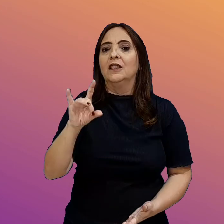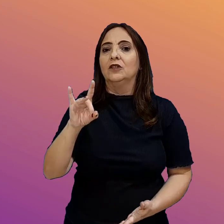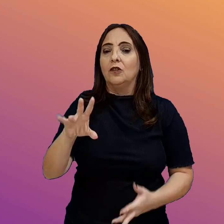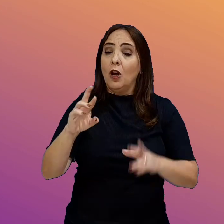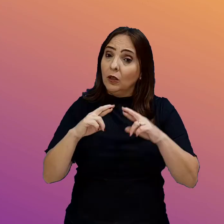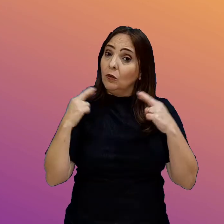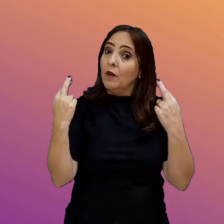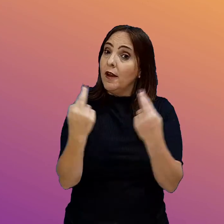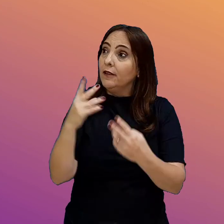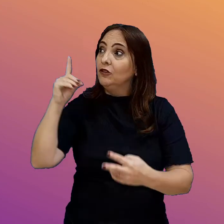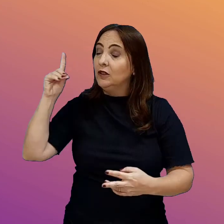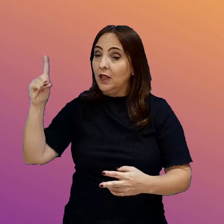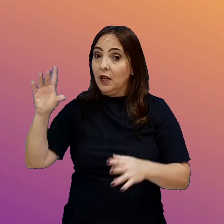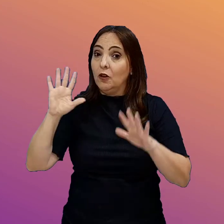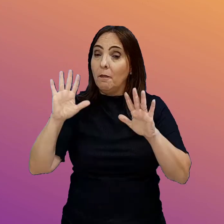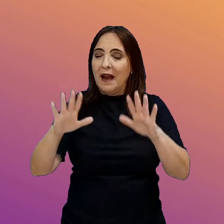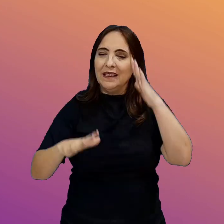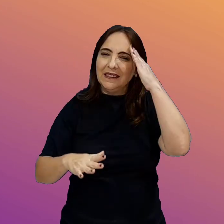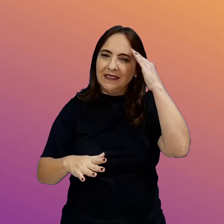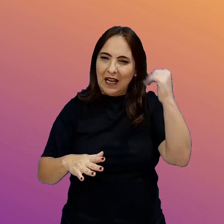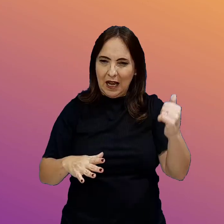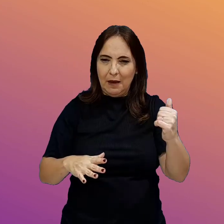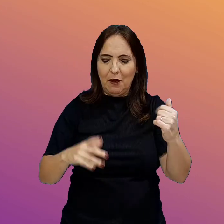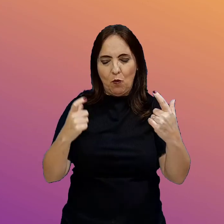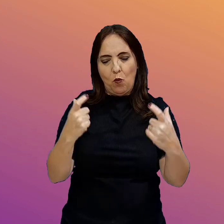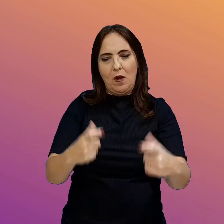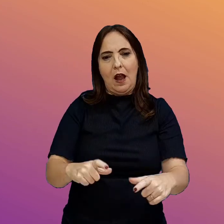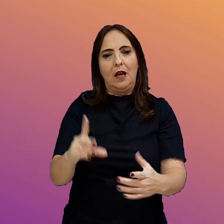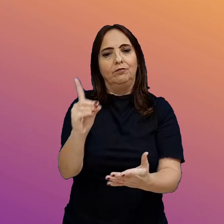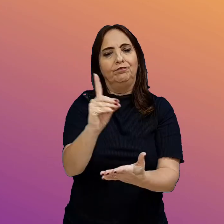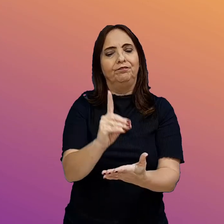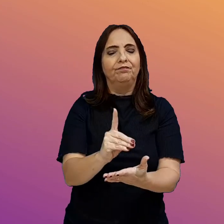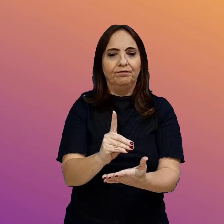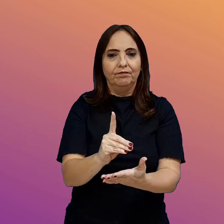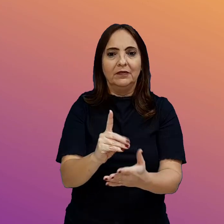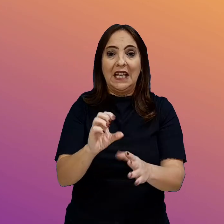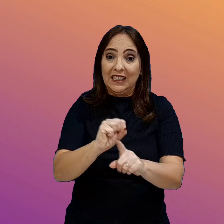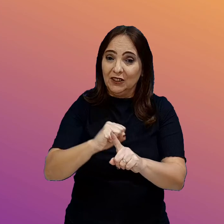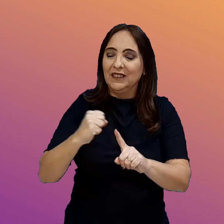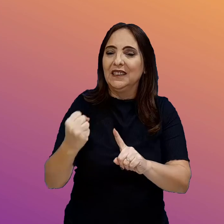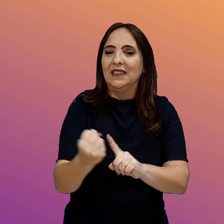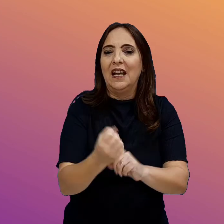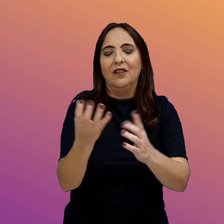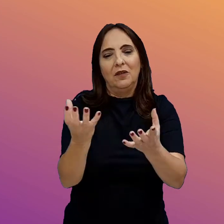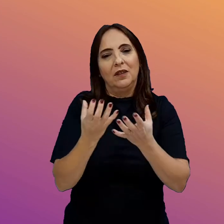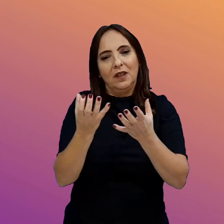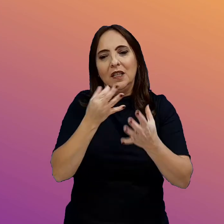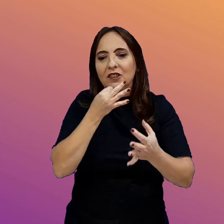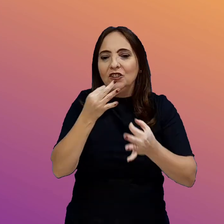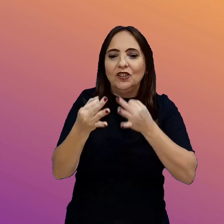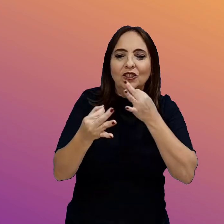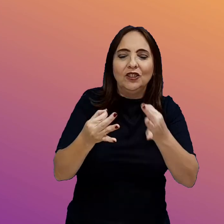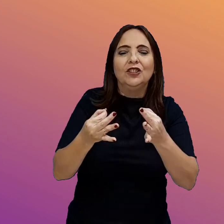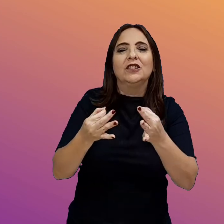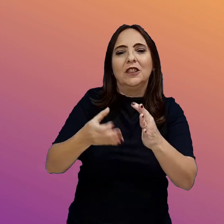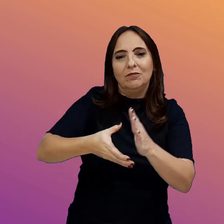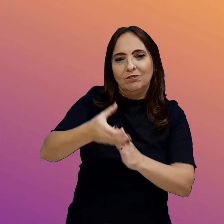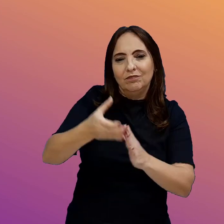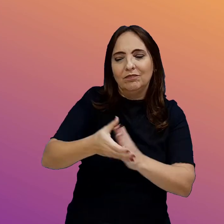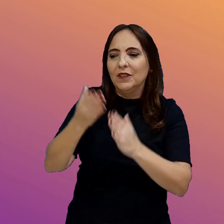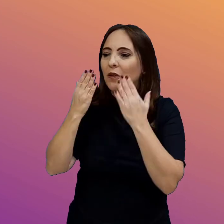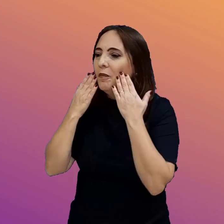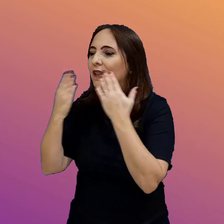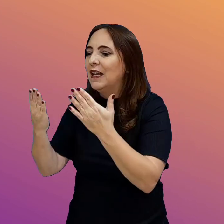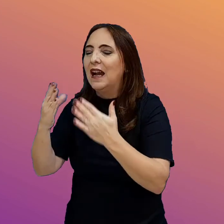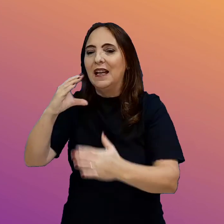na sociedade também. Então, queria deixar essas duas indicações aqui. Certo? Muito